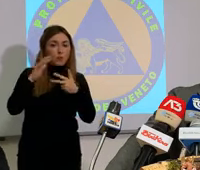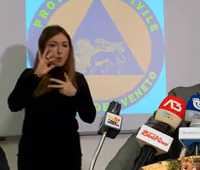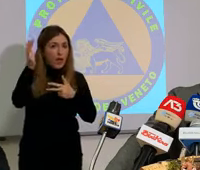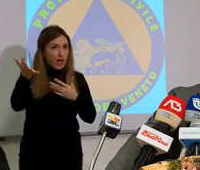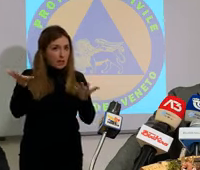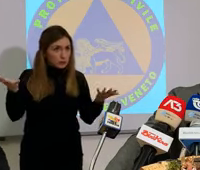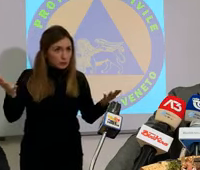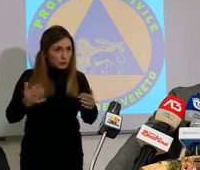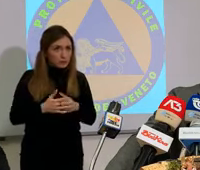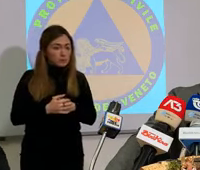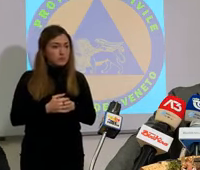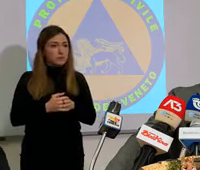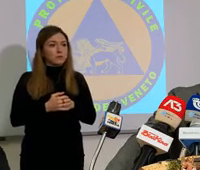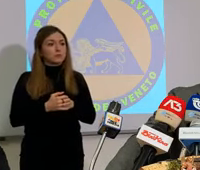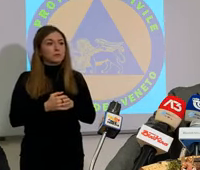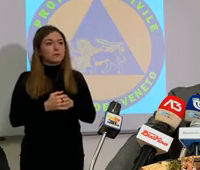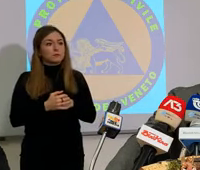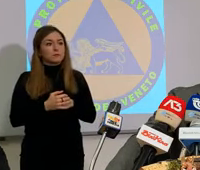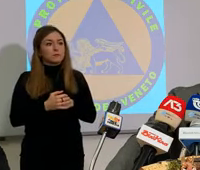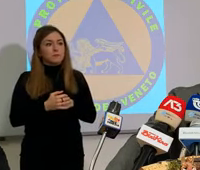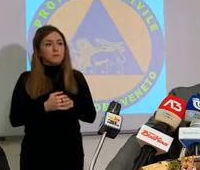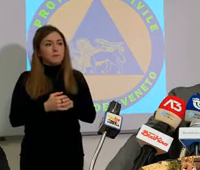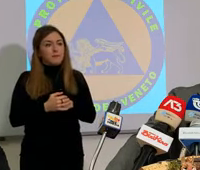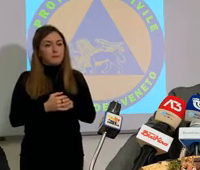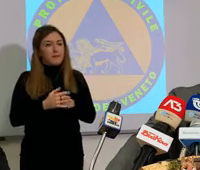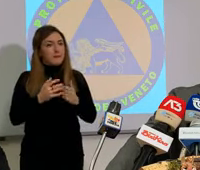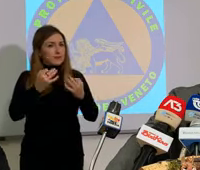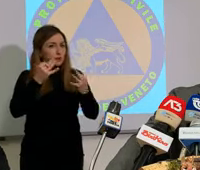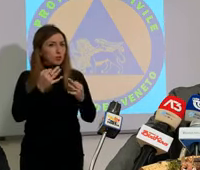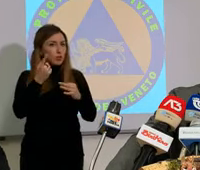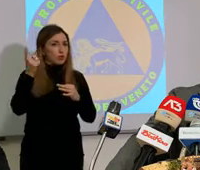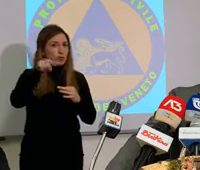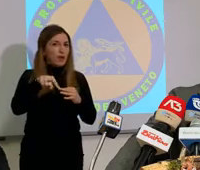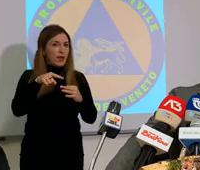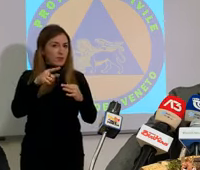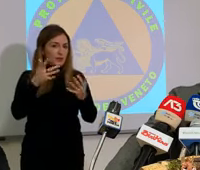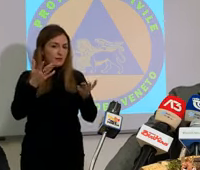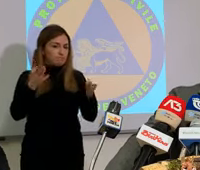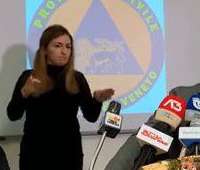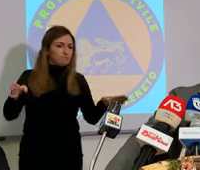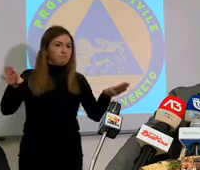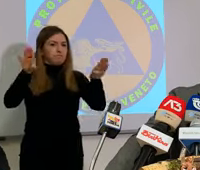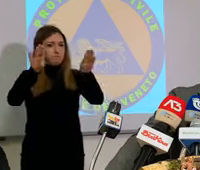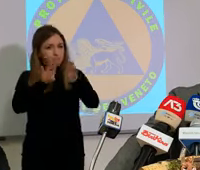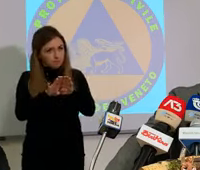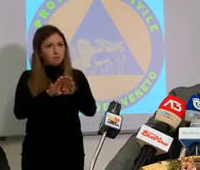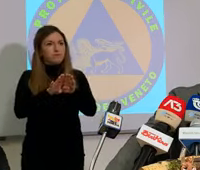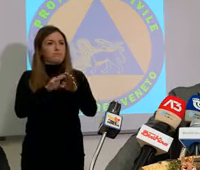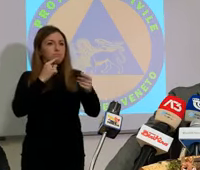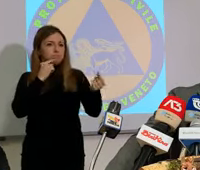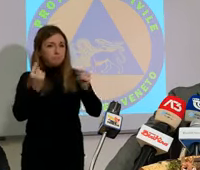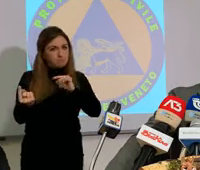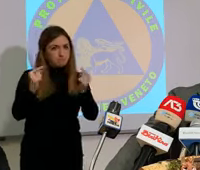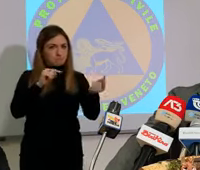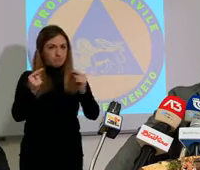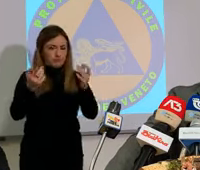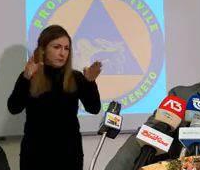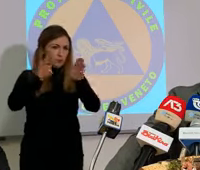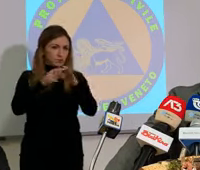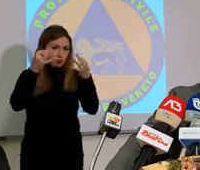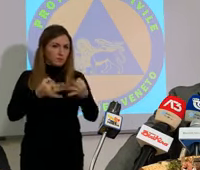da come è stato impostato oggi vedrete che ci sarà la chiusura nel senso che c'era la chiusura di questo tema